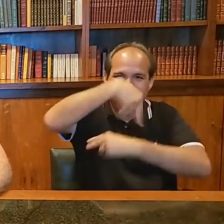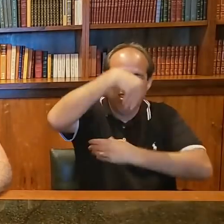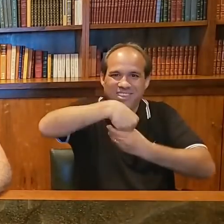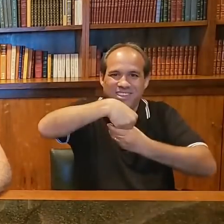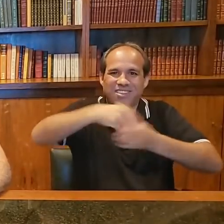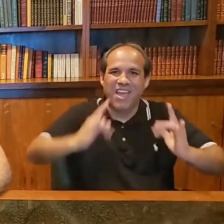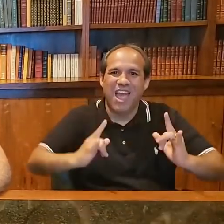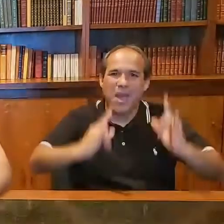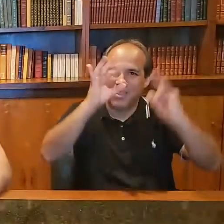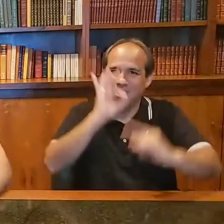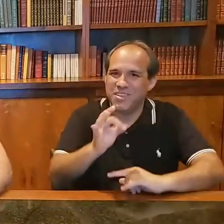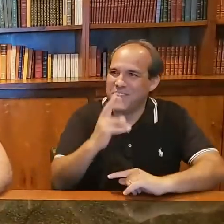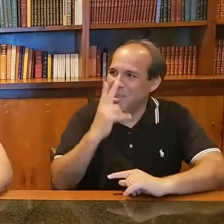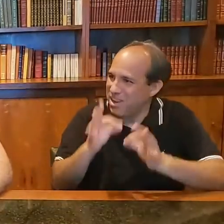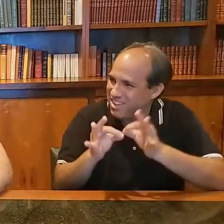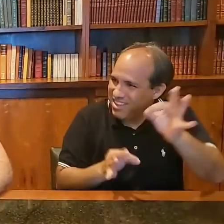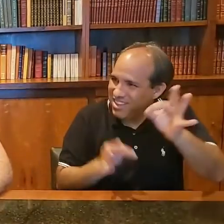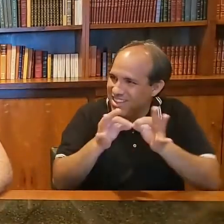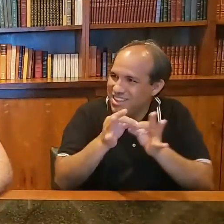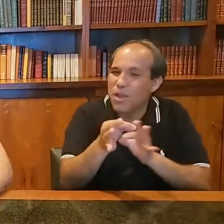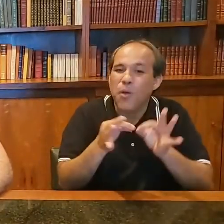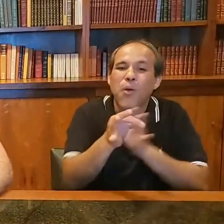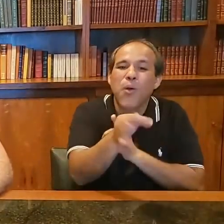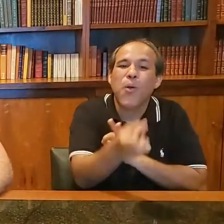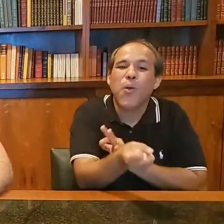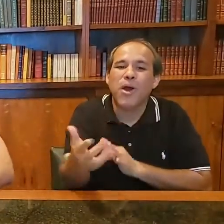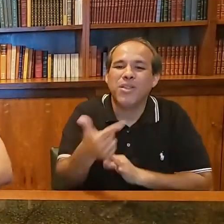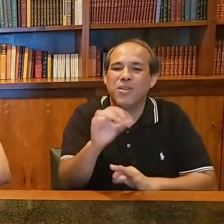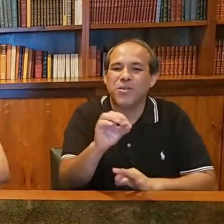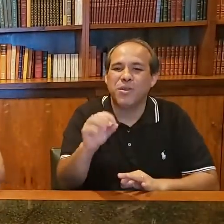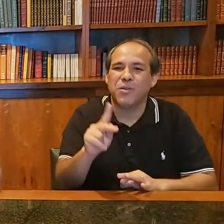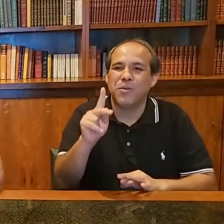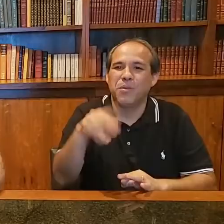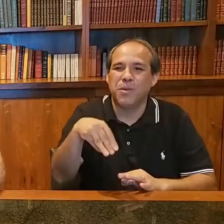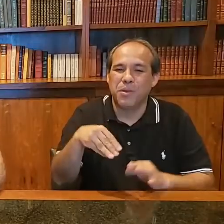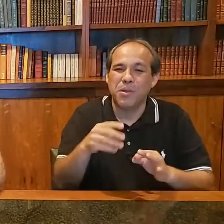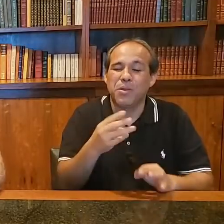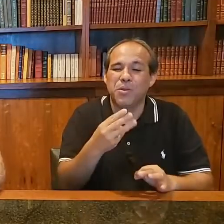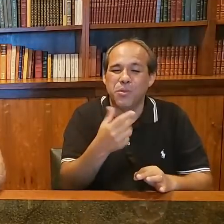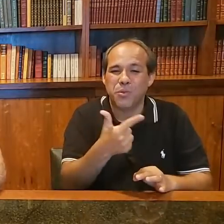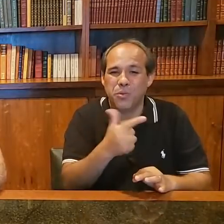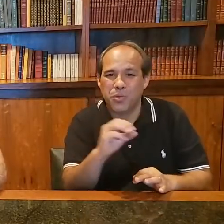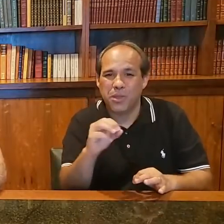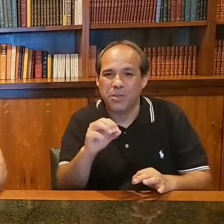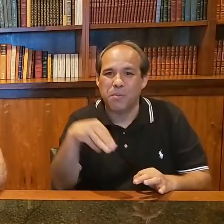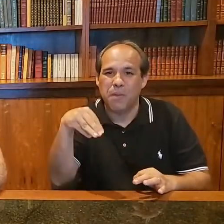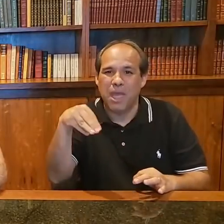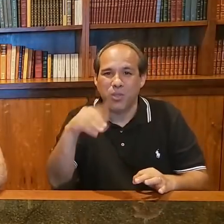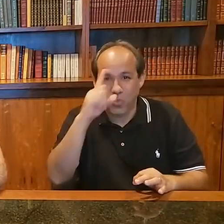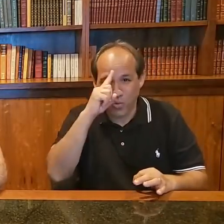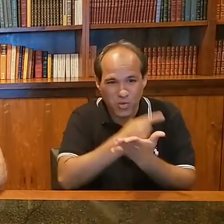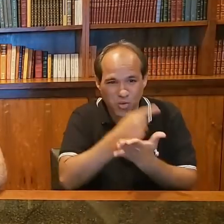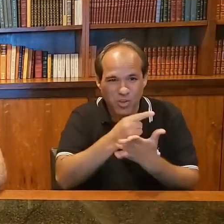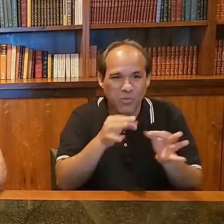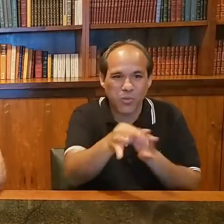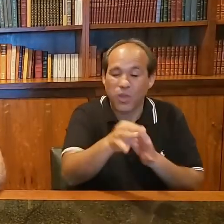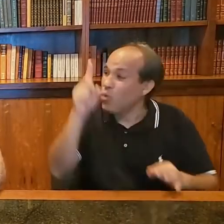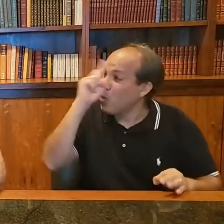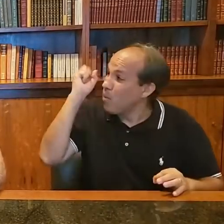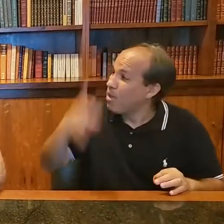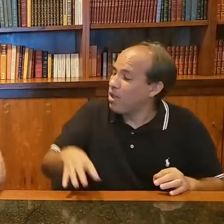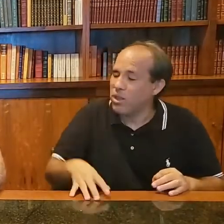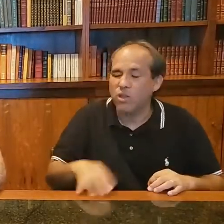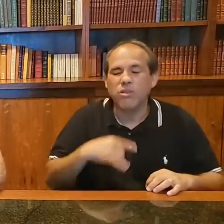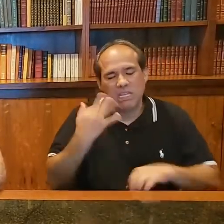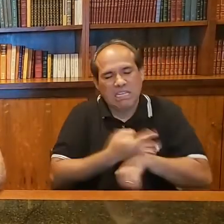Sim. Você deve fazer mais ou menos 200 metros por dia, é isso? Ah, talvez não chegue. Você levanta quantas vezes à noite para fazer xixi? Olha, eu... Então eu vou botar mais